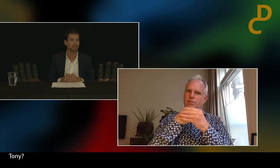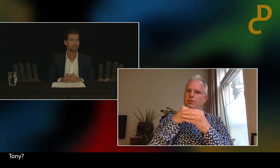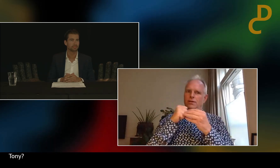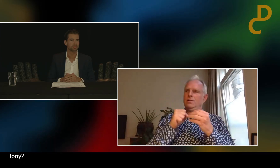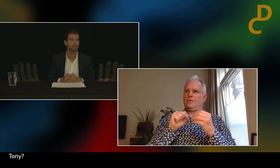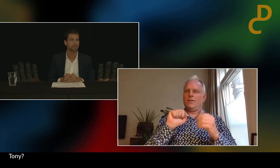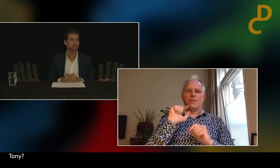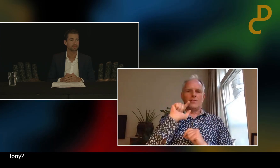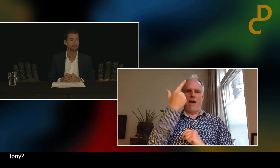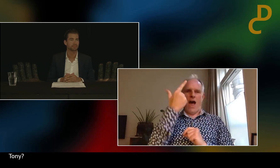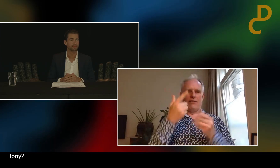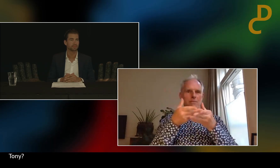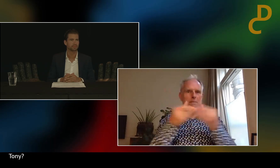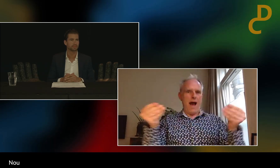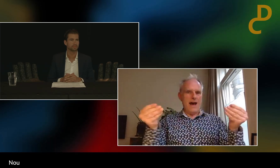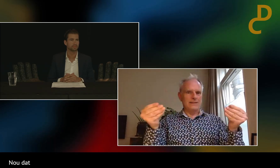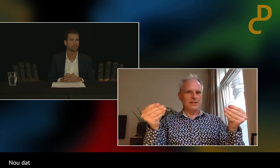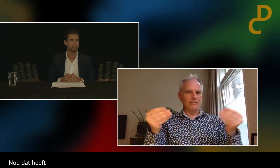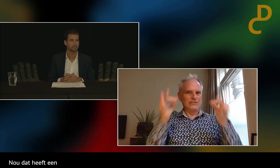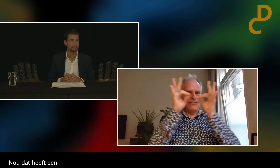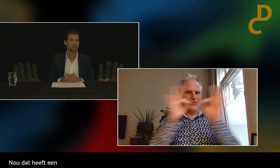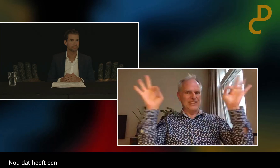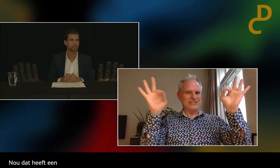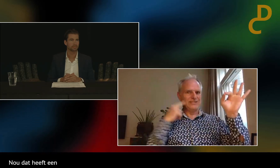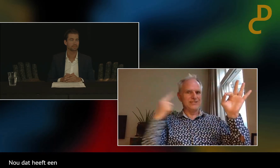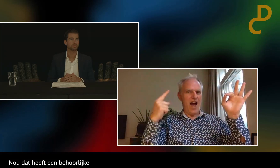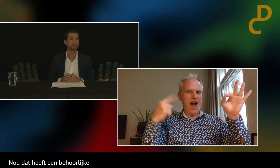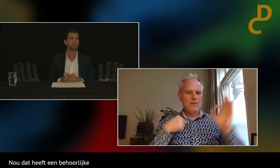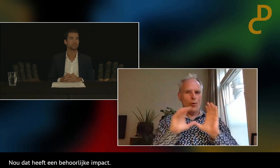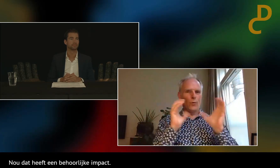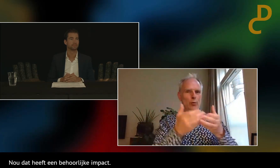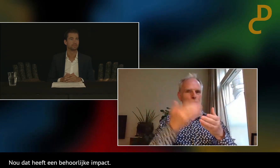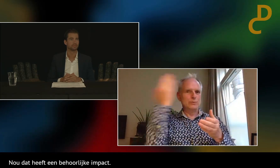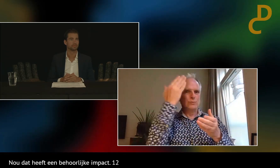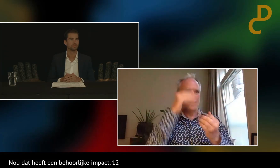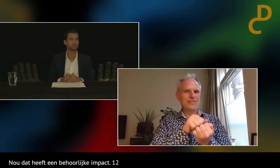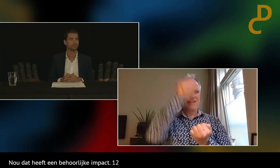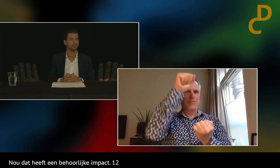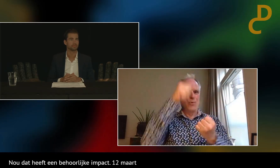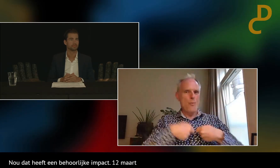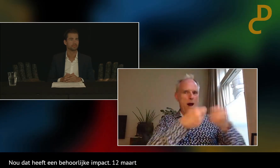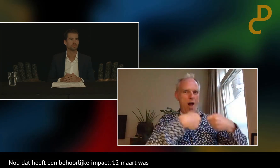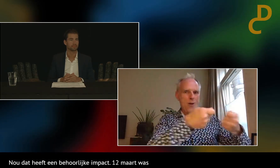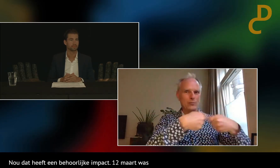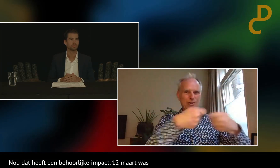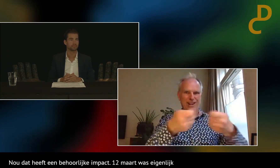Nou, dat heeft een behoorlijke impact. 12 maart was het eigenlijk een feestdag